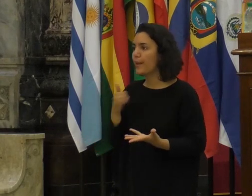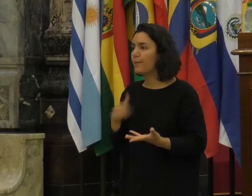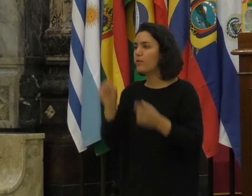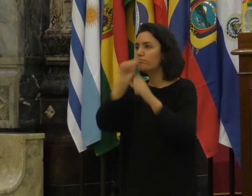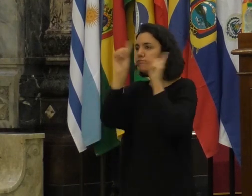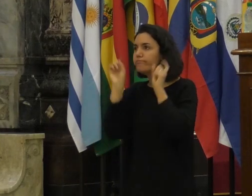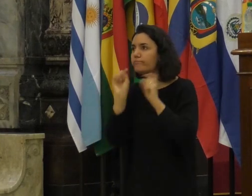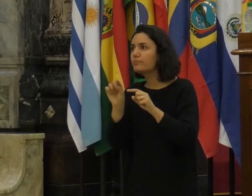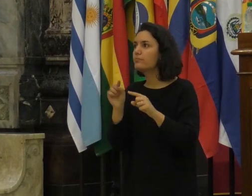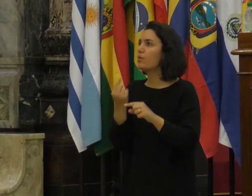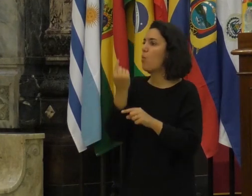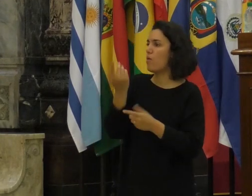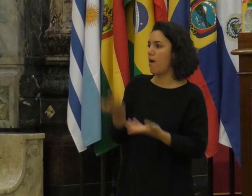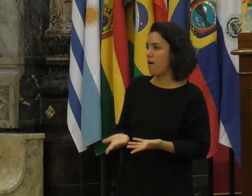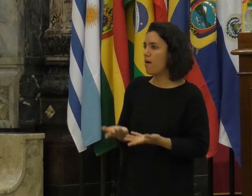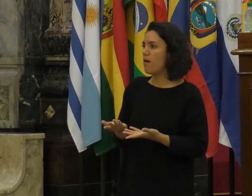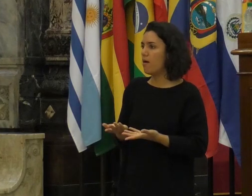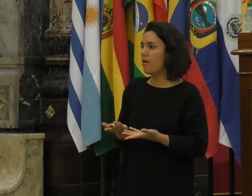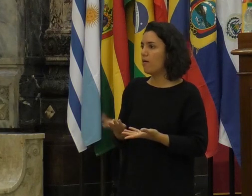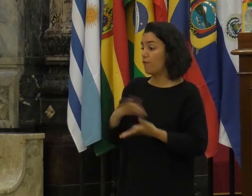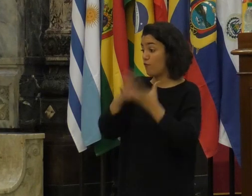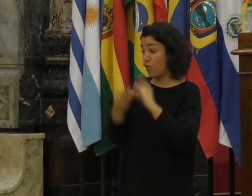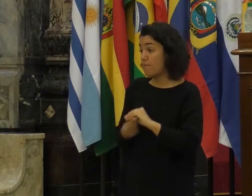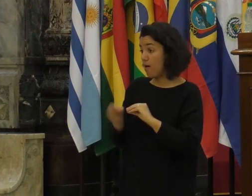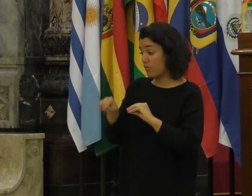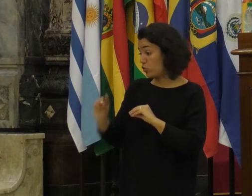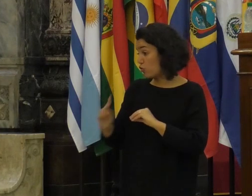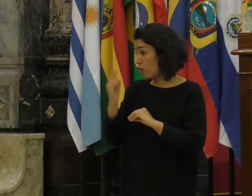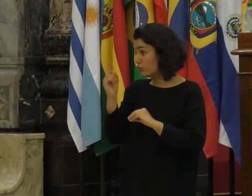entre tantas, este nuevo modo 2